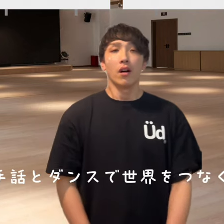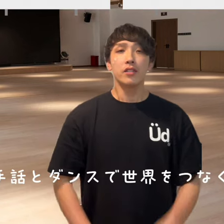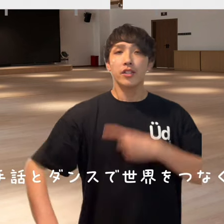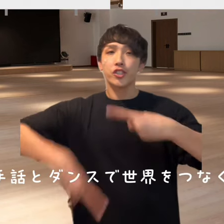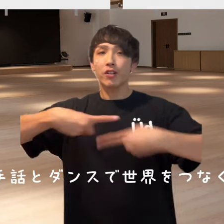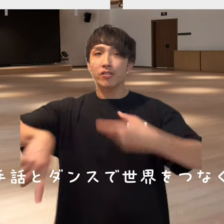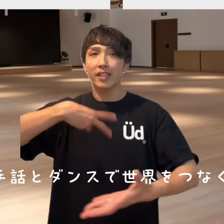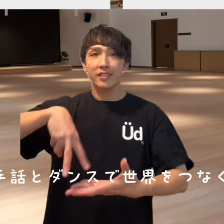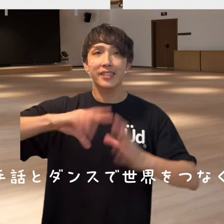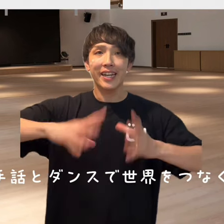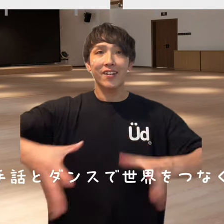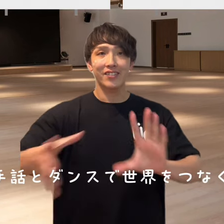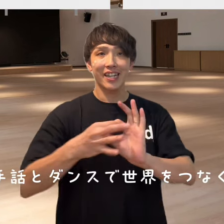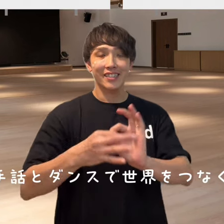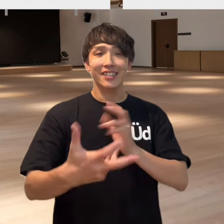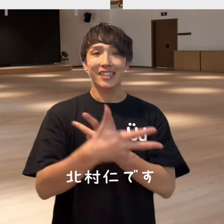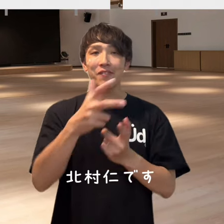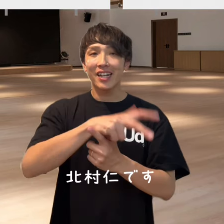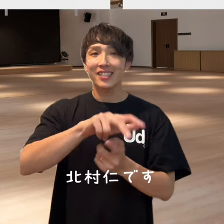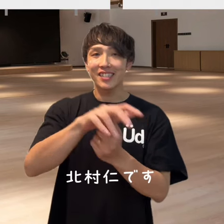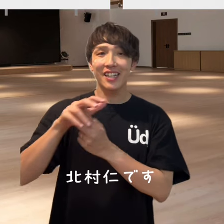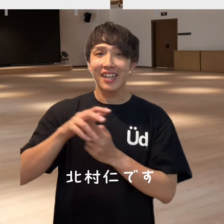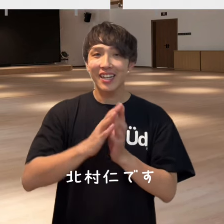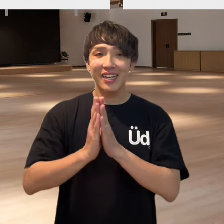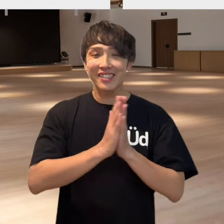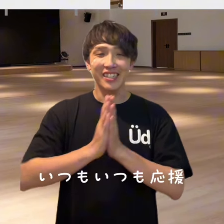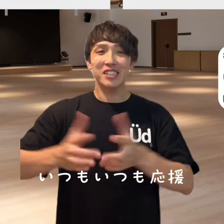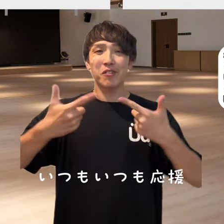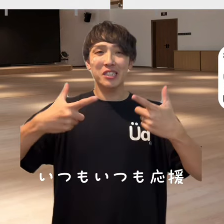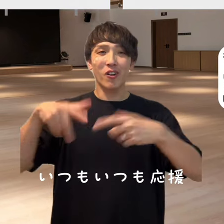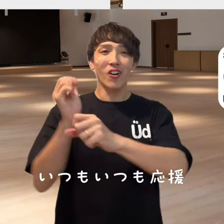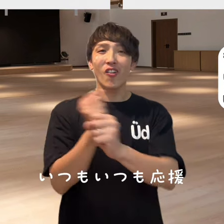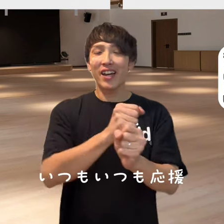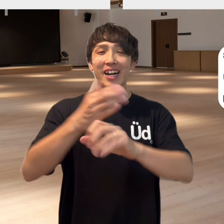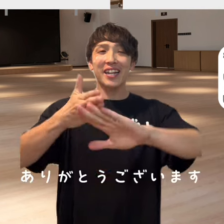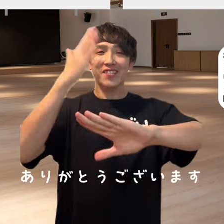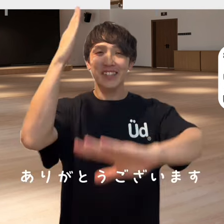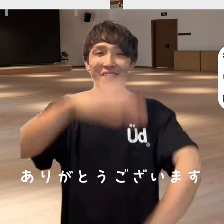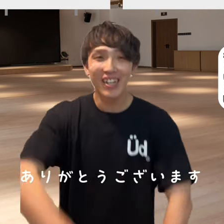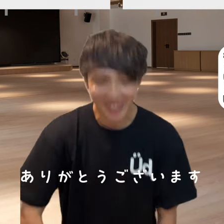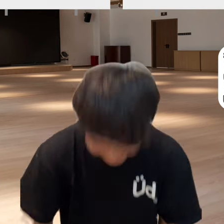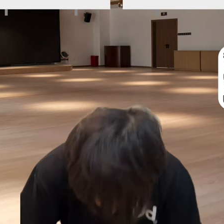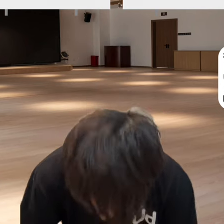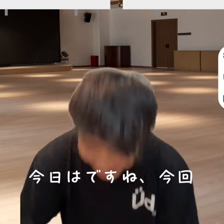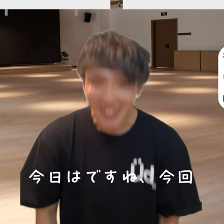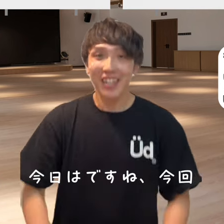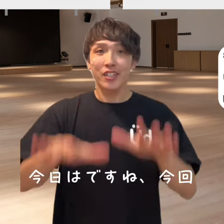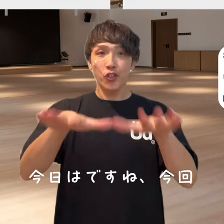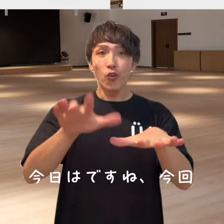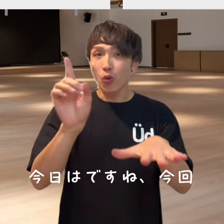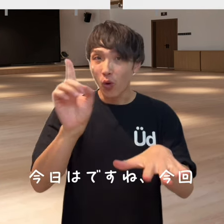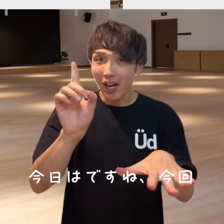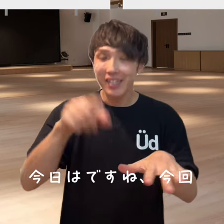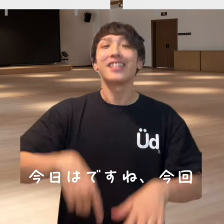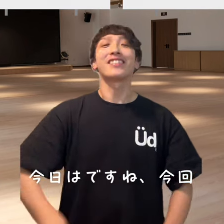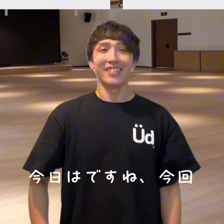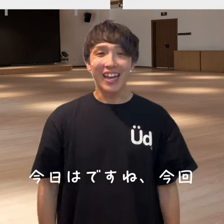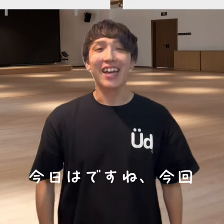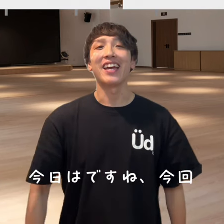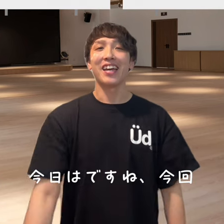はい、仕事ダンスで世界をつなぐ北村仁です。いつもいつも応援ありがとうございます。はい、今日はですね、